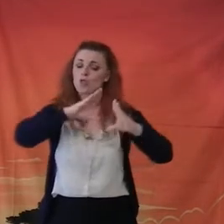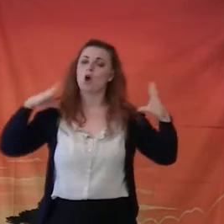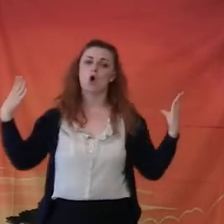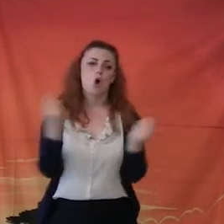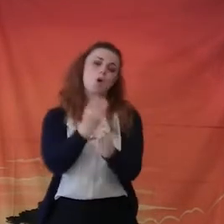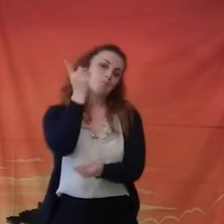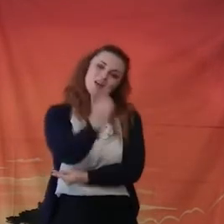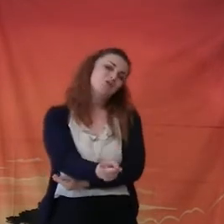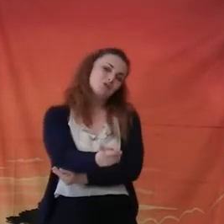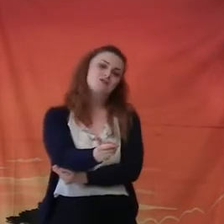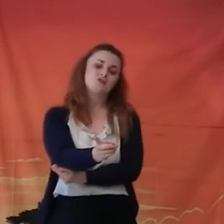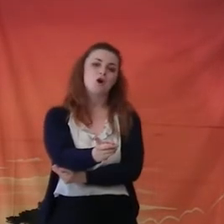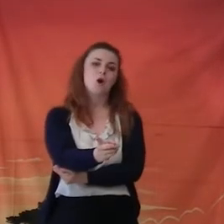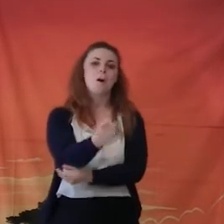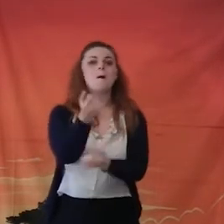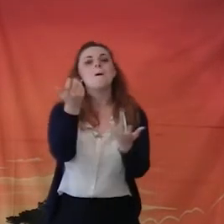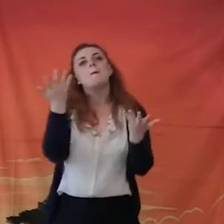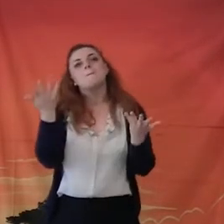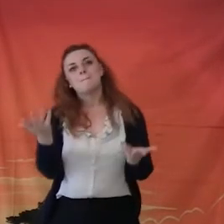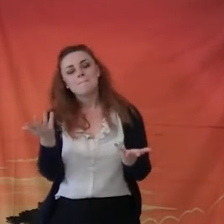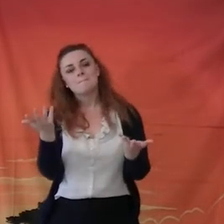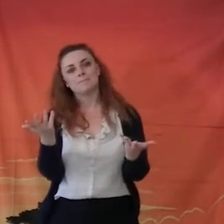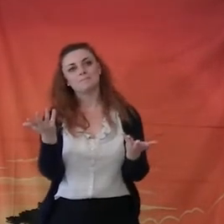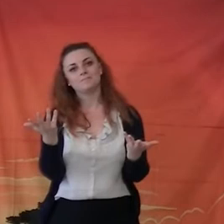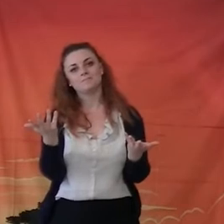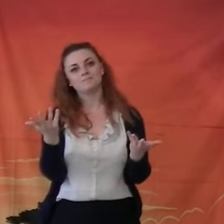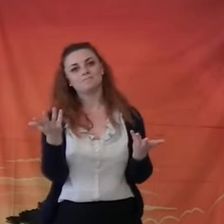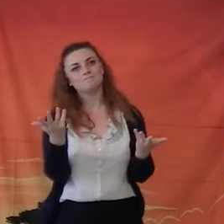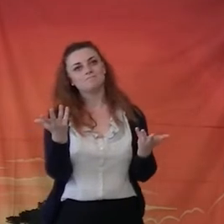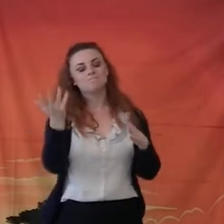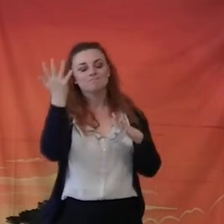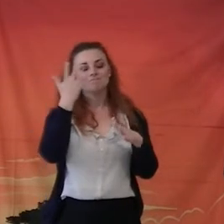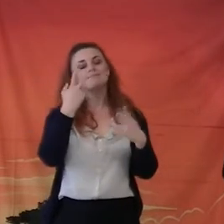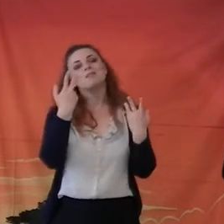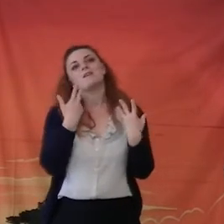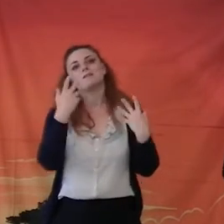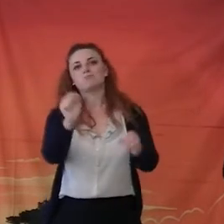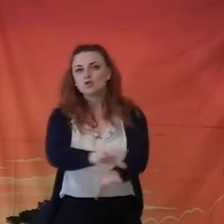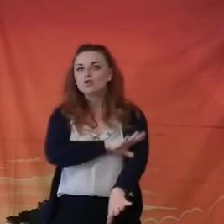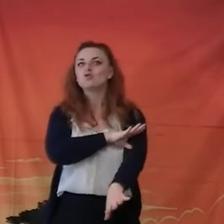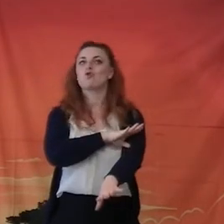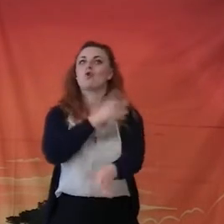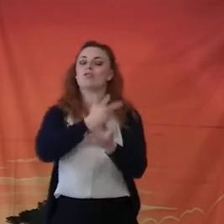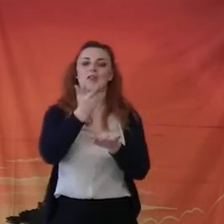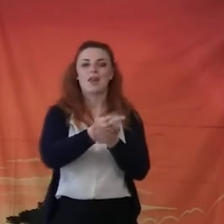riuscirà a raccontare quello che abbiamo provato, le nostre emozioni,